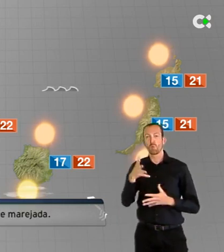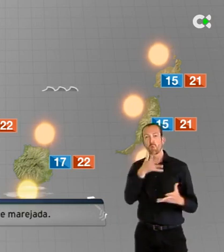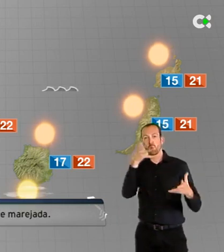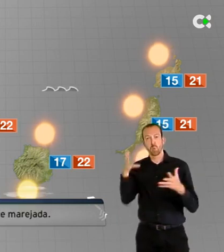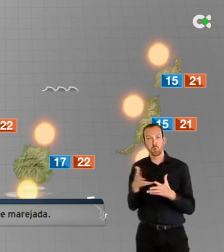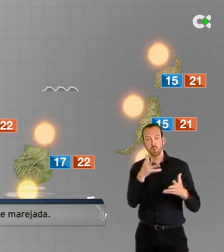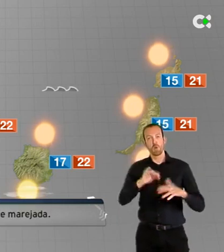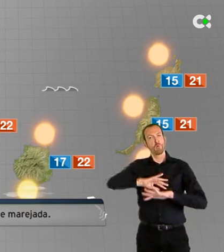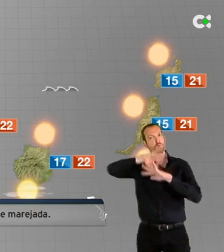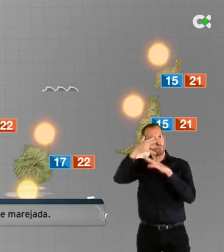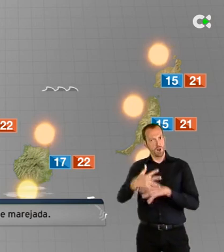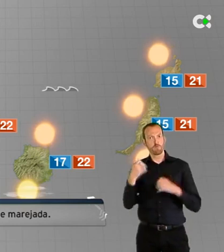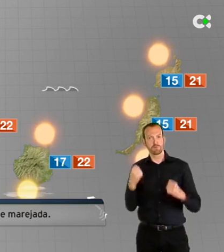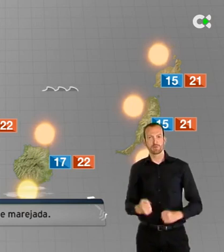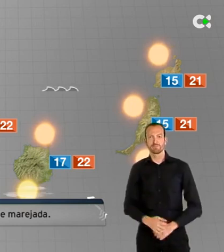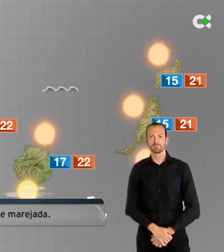predominará la fuerte marejada